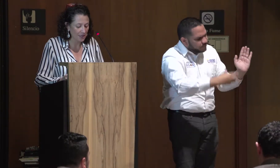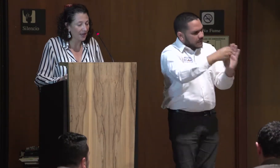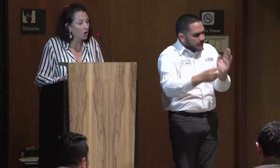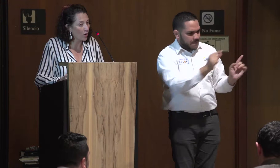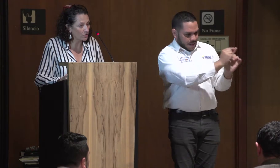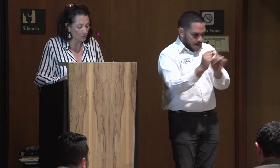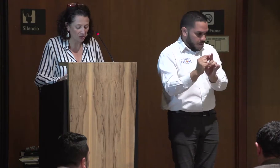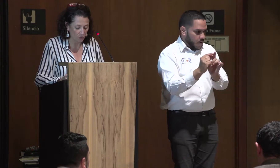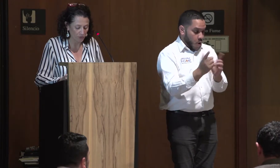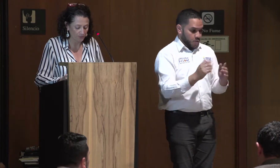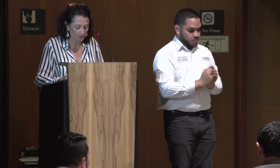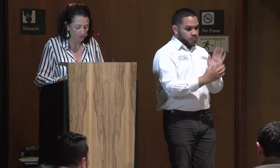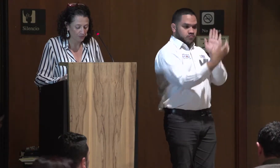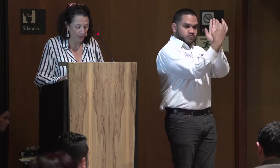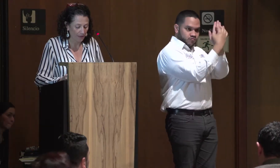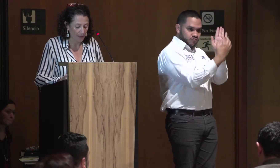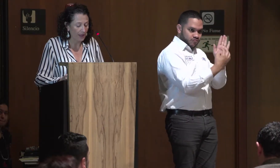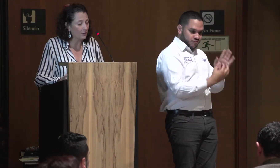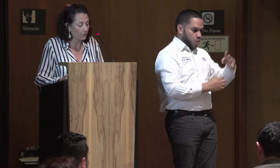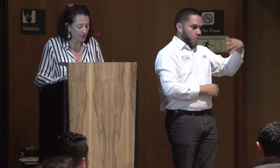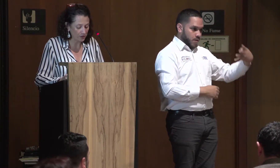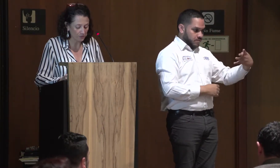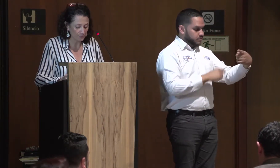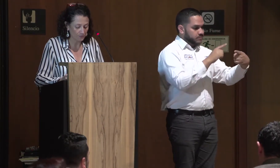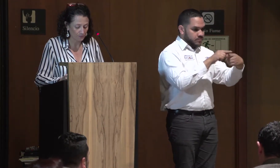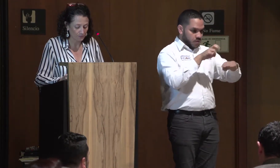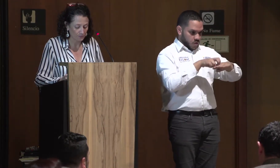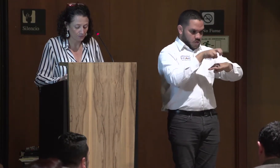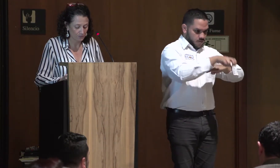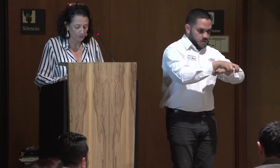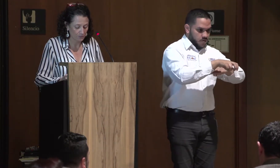dividirlas en 4 capítulos. El conflicto,